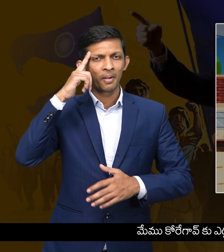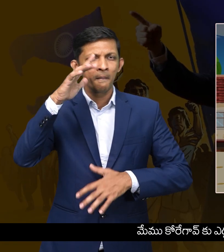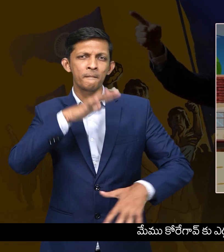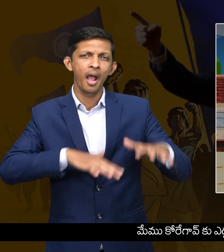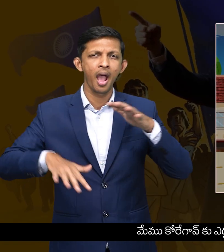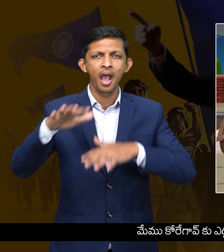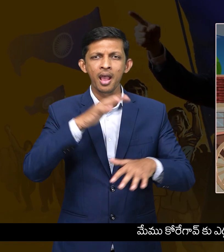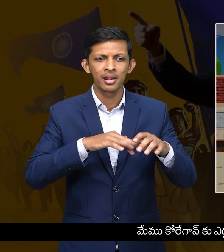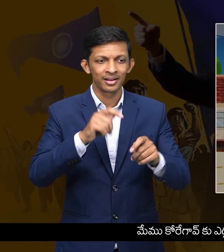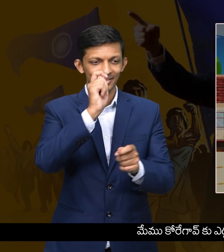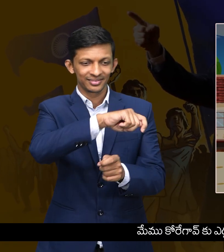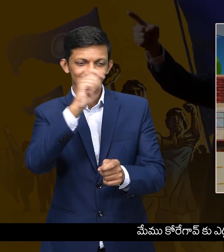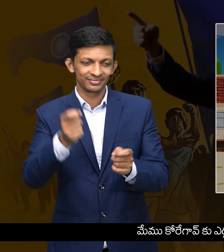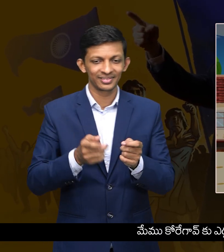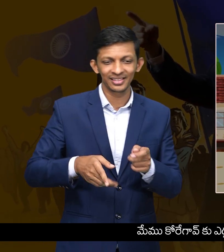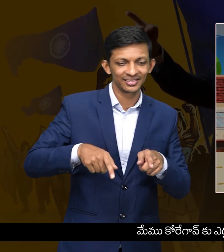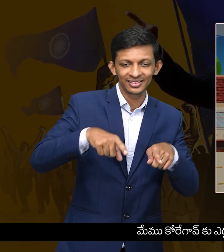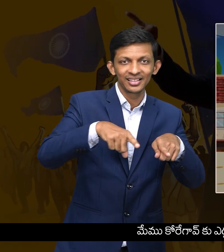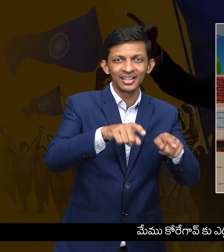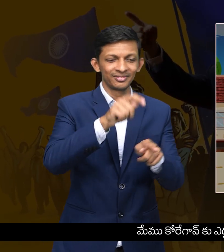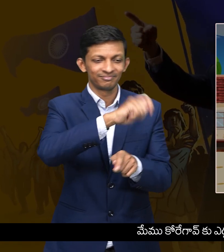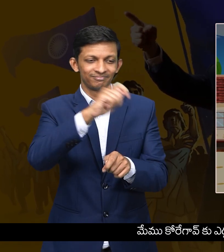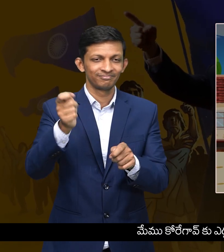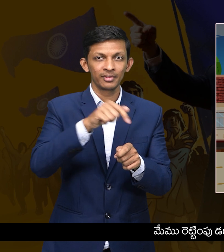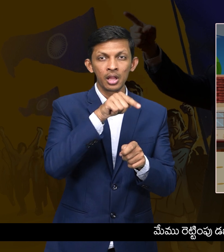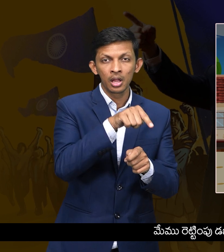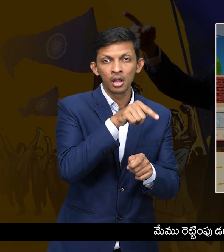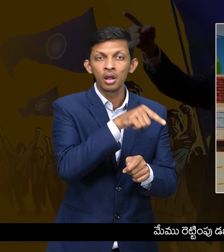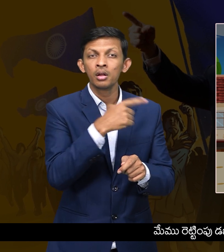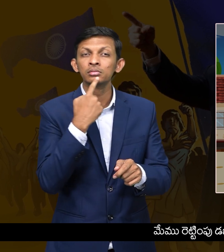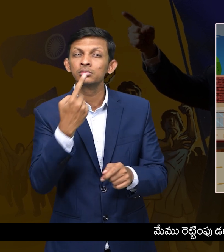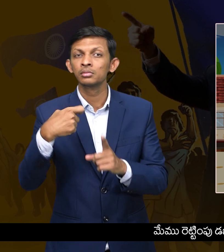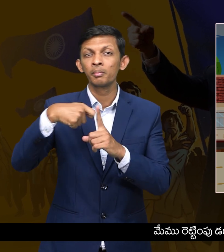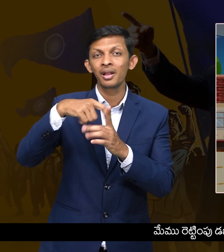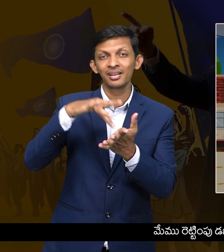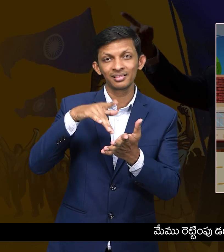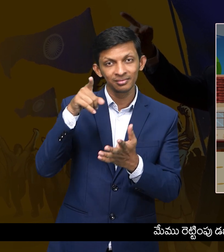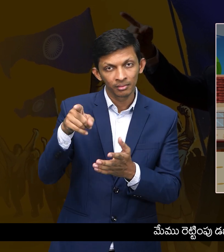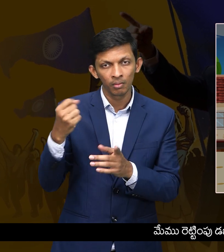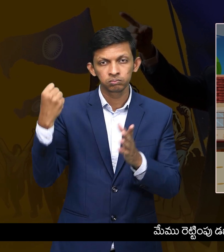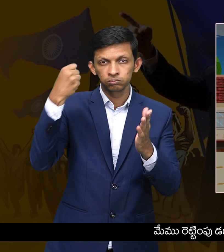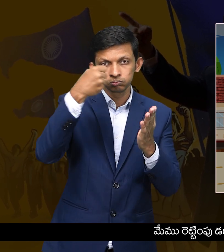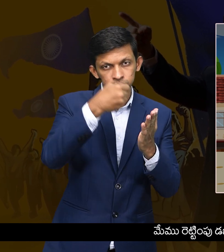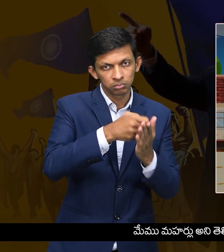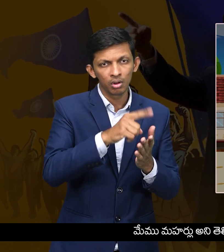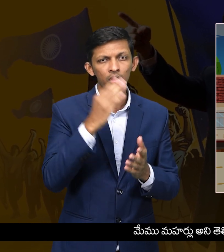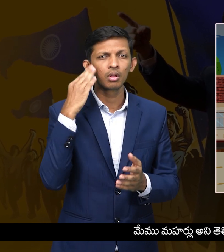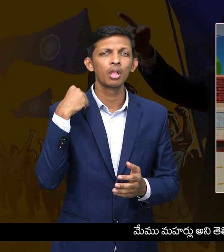మేము కోరేగావ్కు ఎడ్లబండిని అద్దెకు తీసుకోవాలనుకున్నాం. మేము రెట్టింపు డబ్బు చెల్లించడానికి సిద్ధమైనప్పటికీ మేము మహర్లు